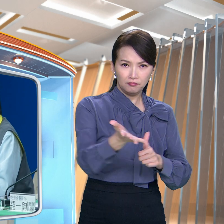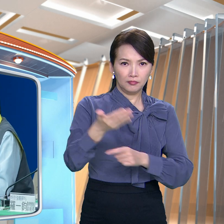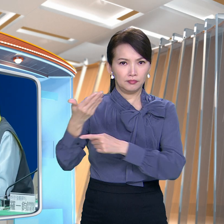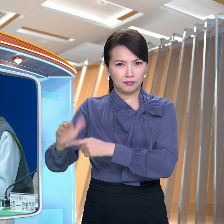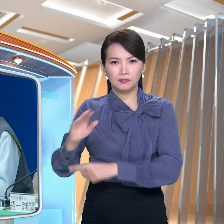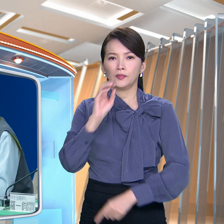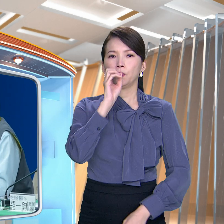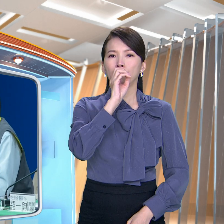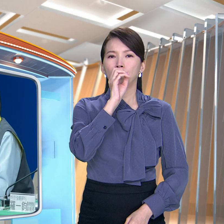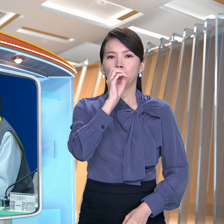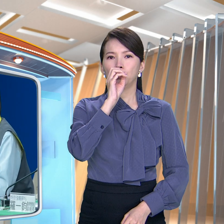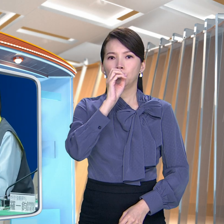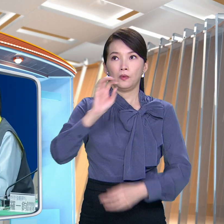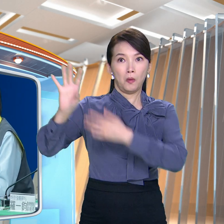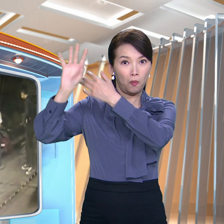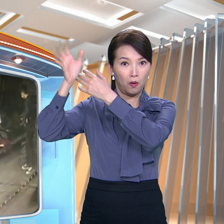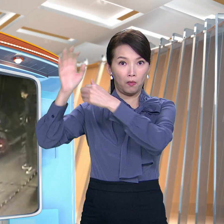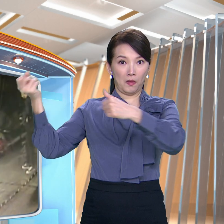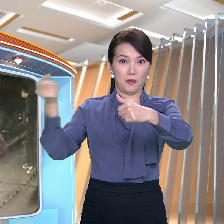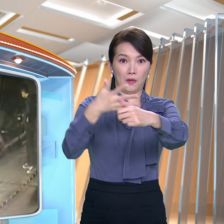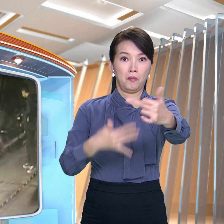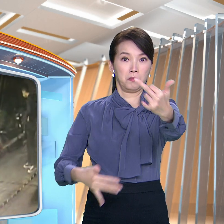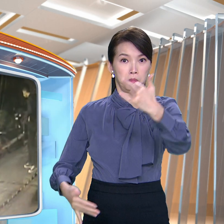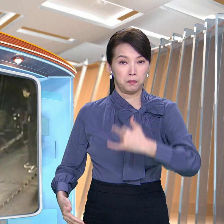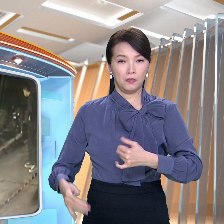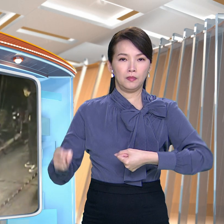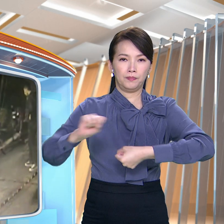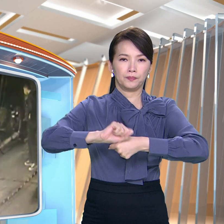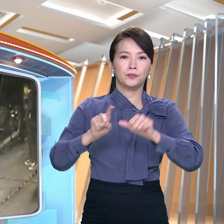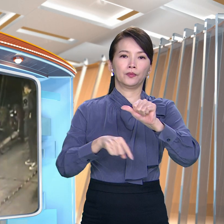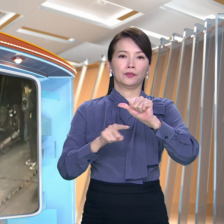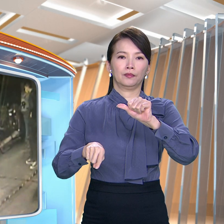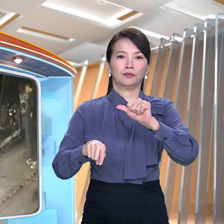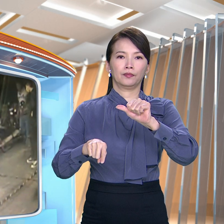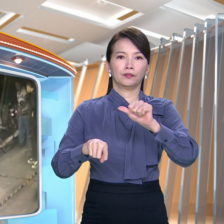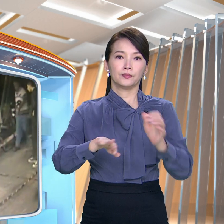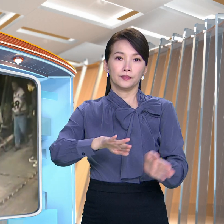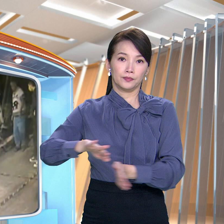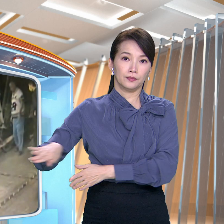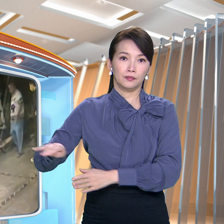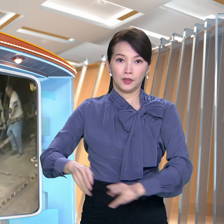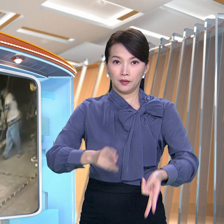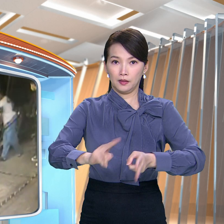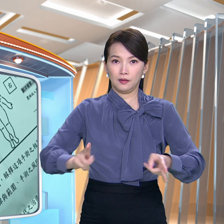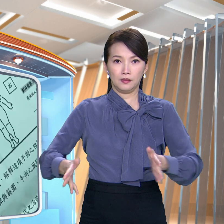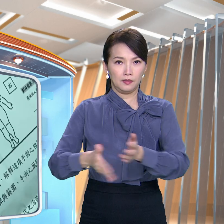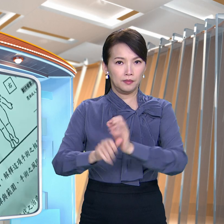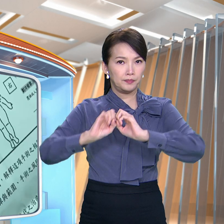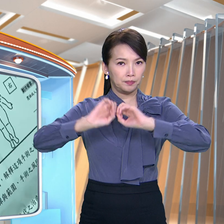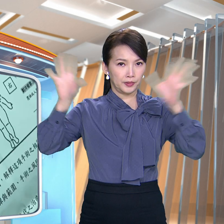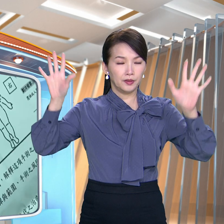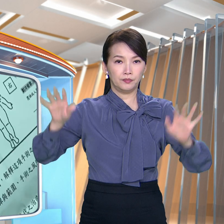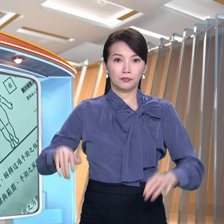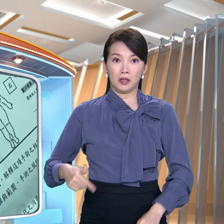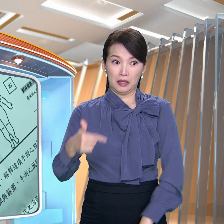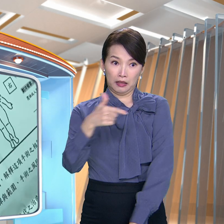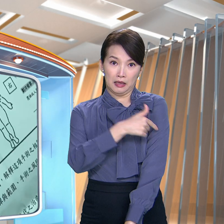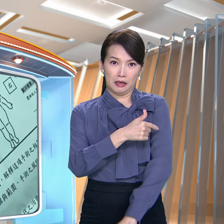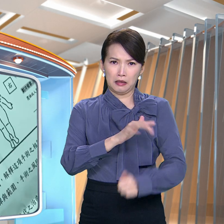亡个案，但是有五例的境外移入。此外，指挥中心也公布预防接种受害